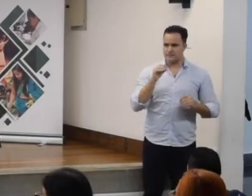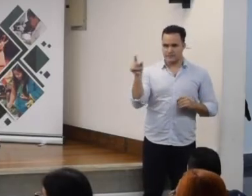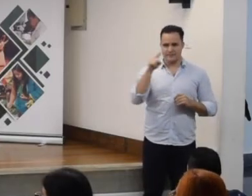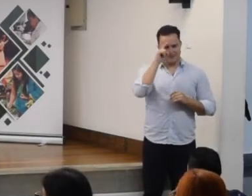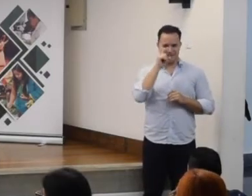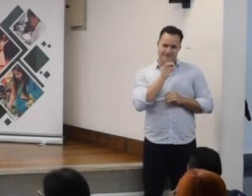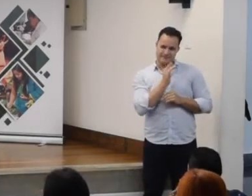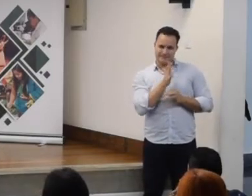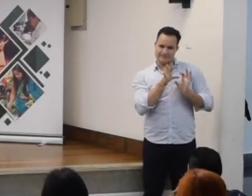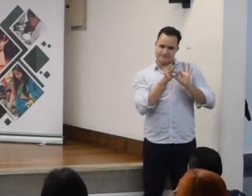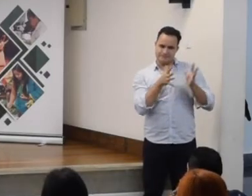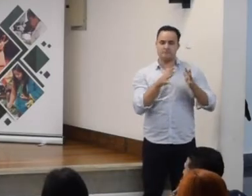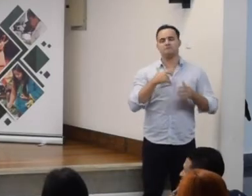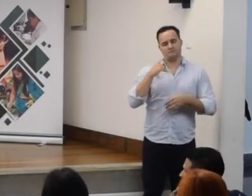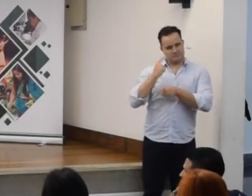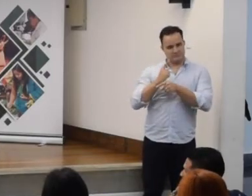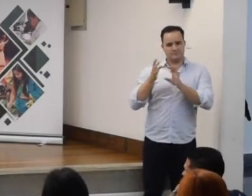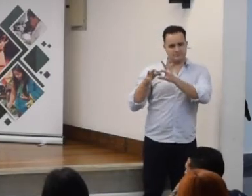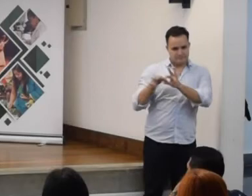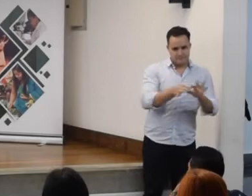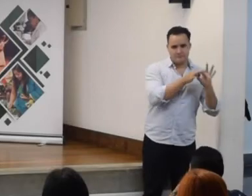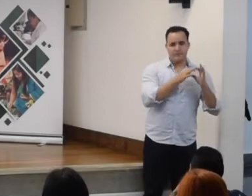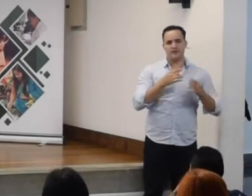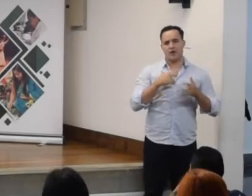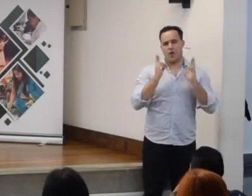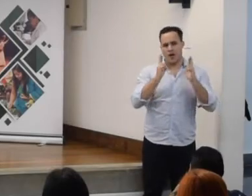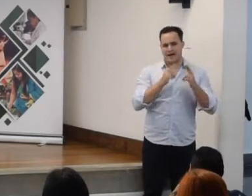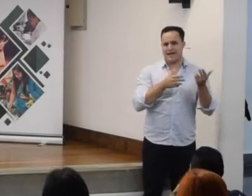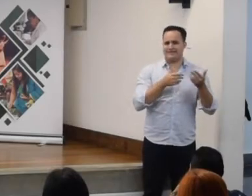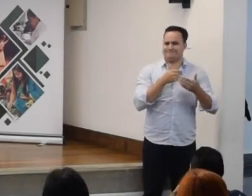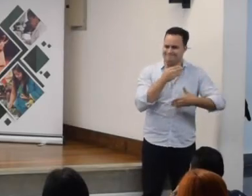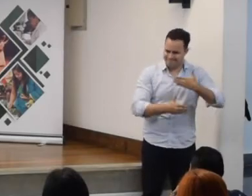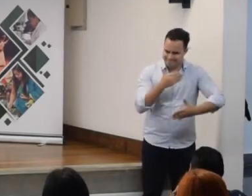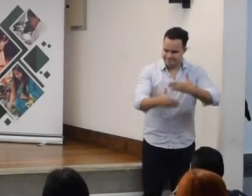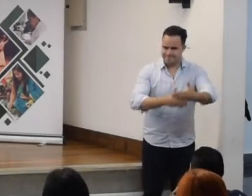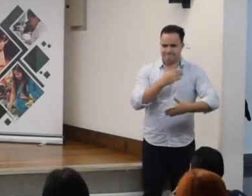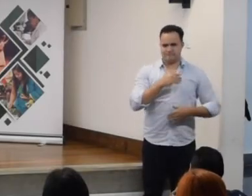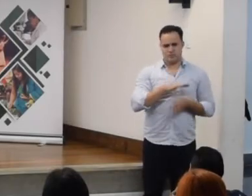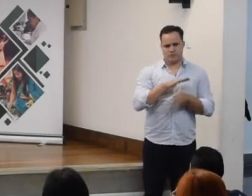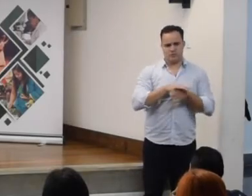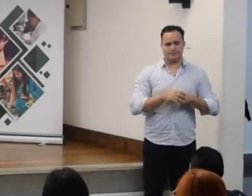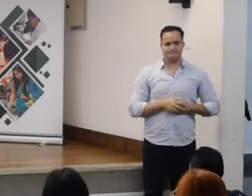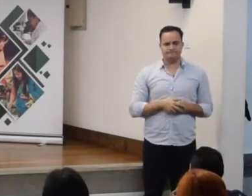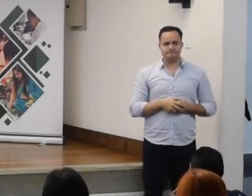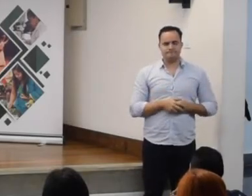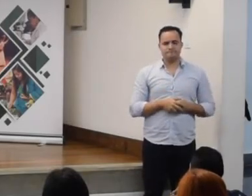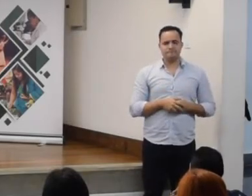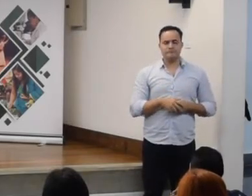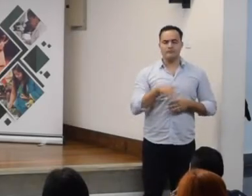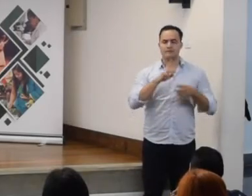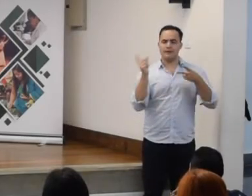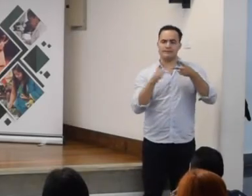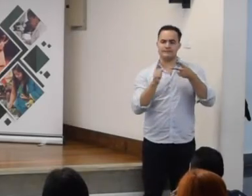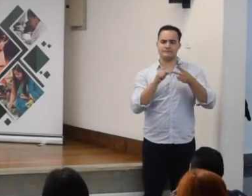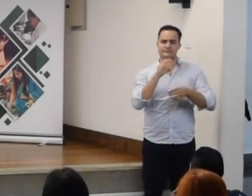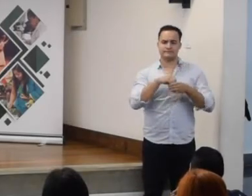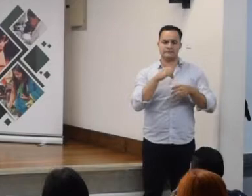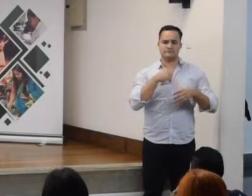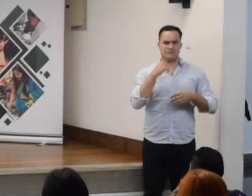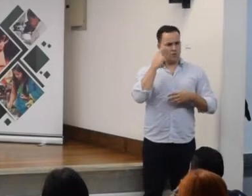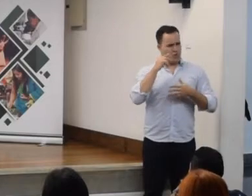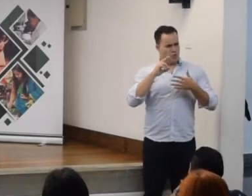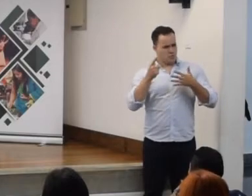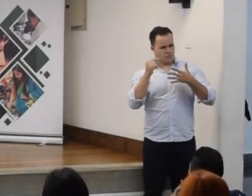Por allí. Entonces, para que jalonemos estos procesos. También todas las actividades